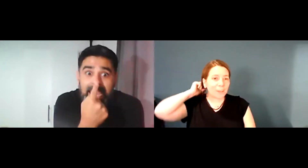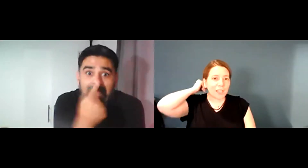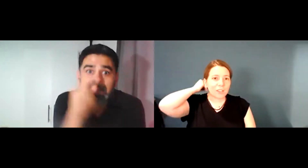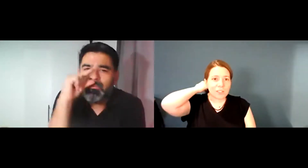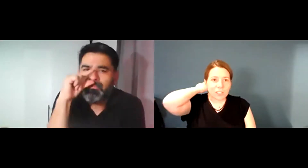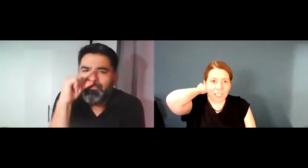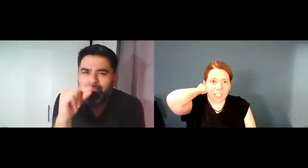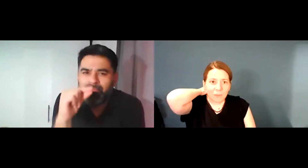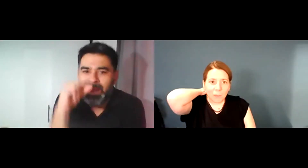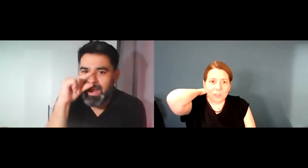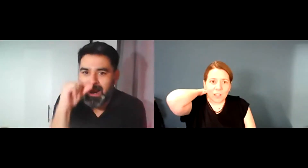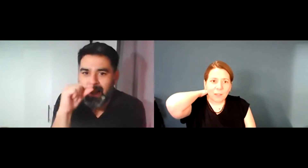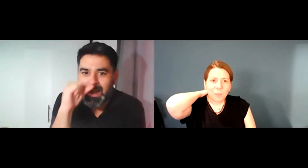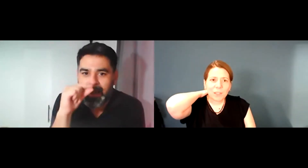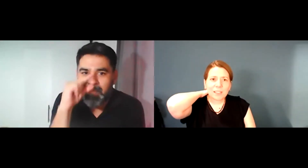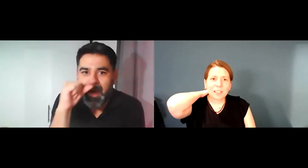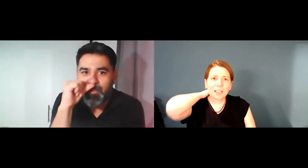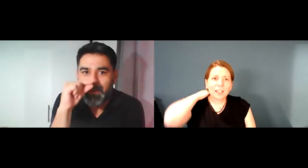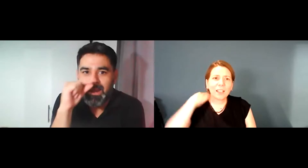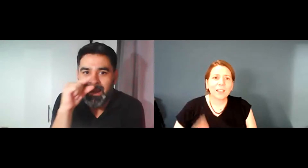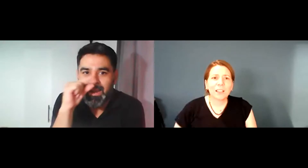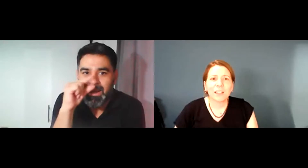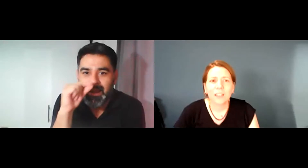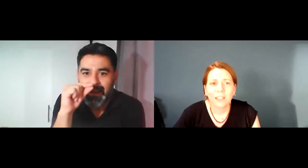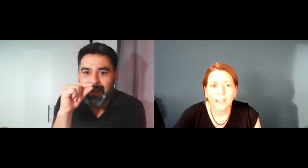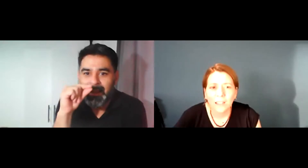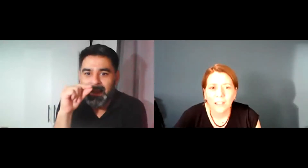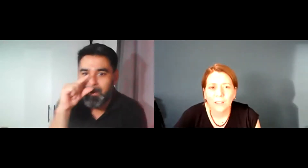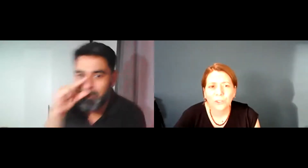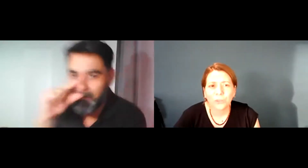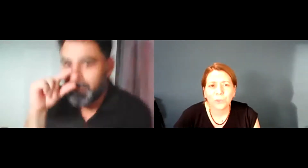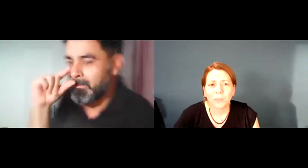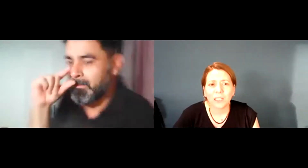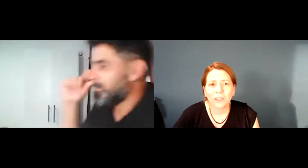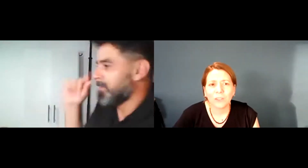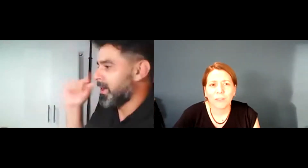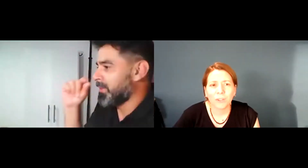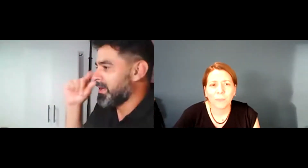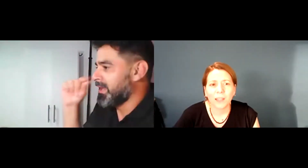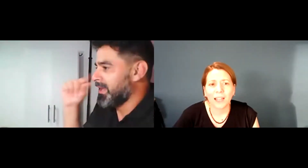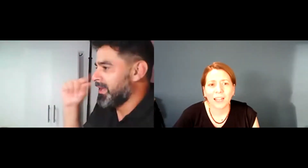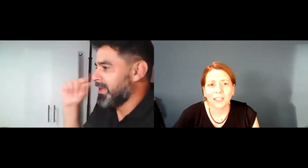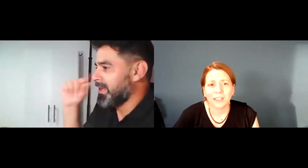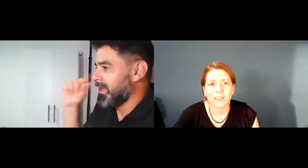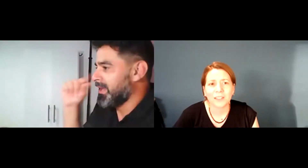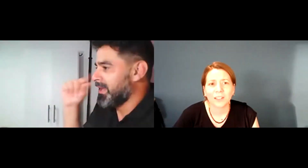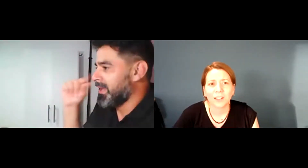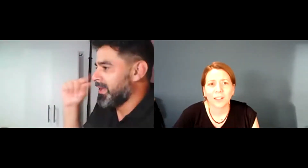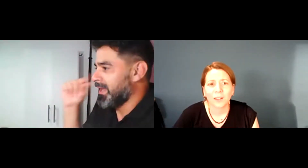También, no sé, vamos a ver, ¿puede ser? Yo estuve mirando la forma de la nariz.